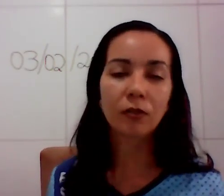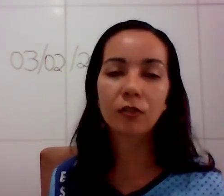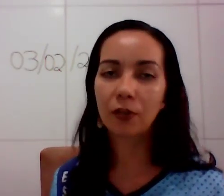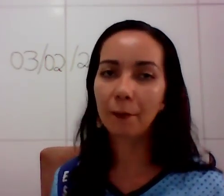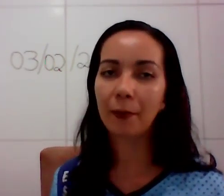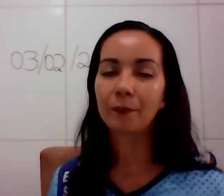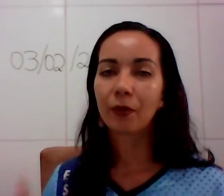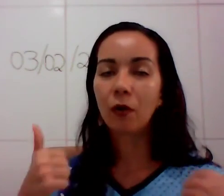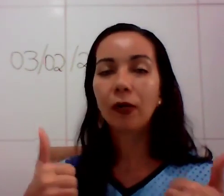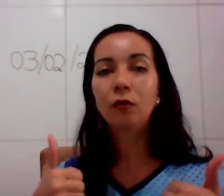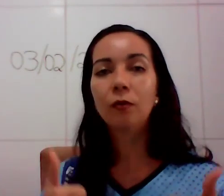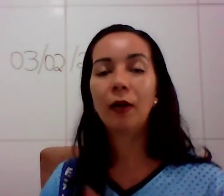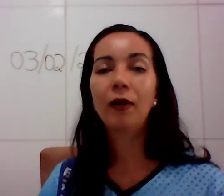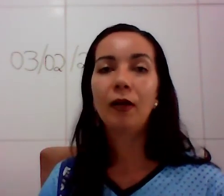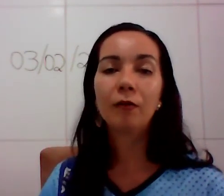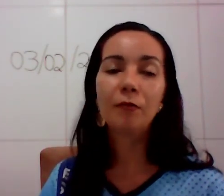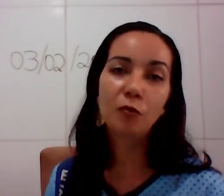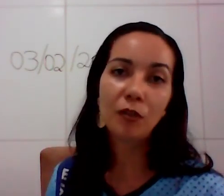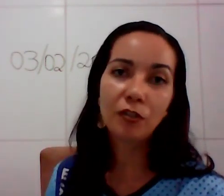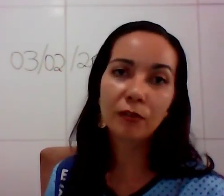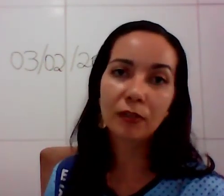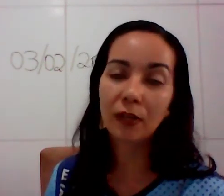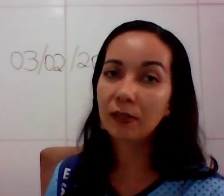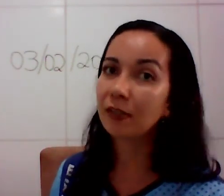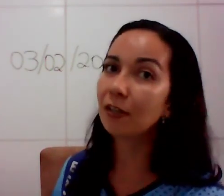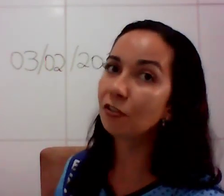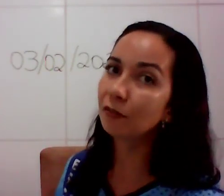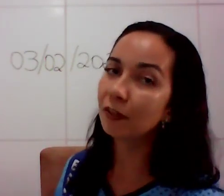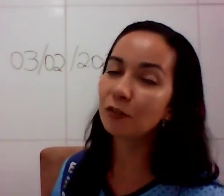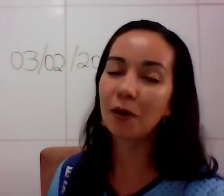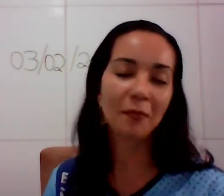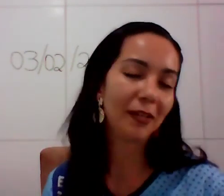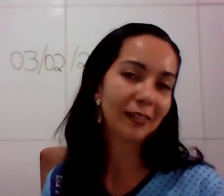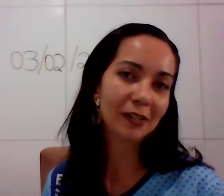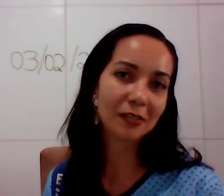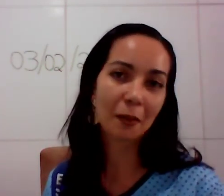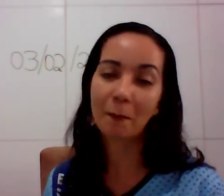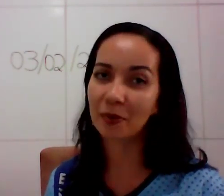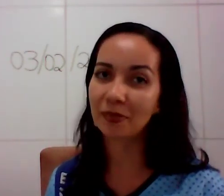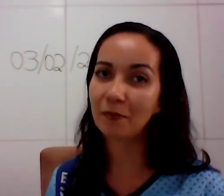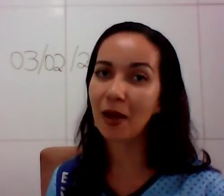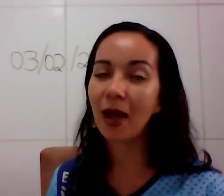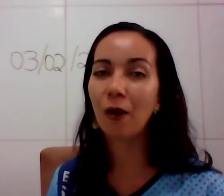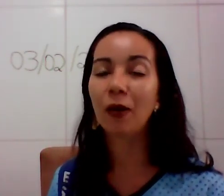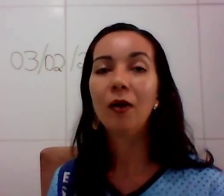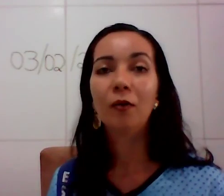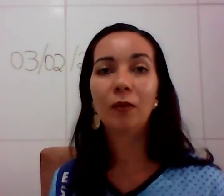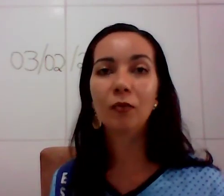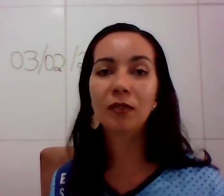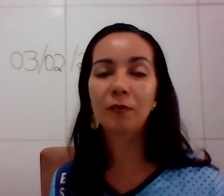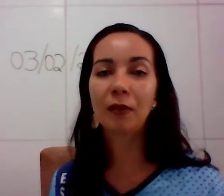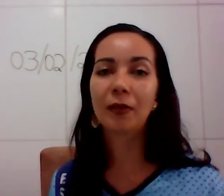coisas também. Ok, turma? Eu vou me despedir de vocês e te vejo amanhã na nossa próxima aula. Uma boa semana para